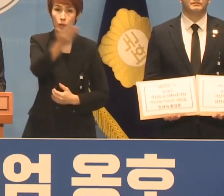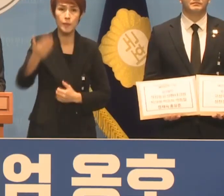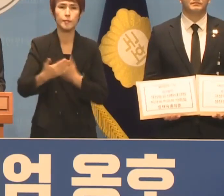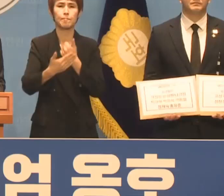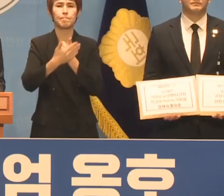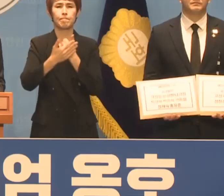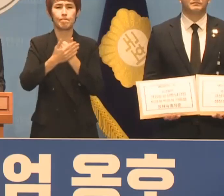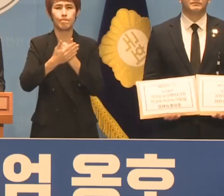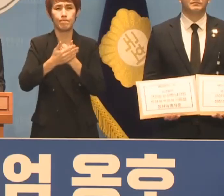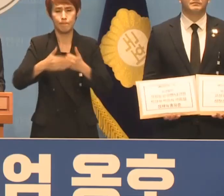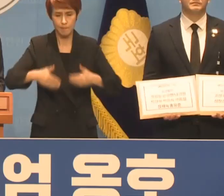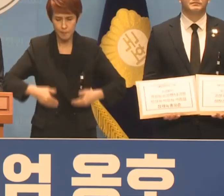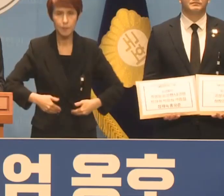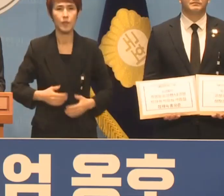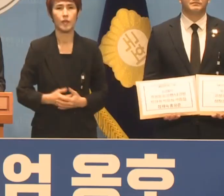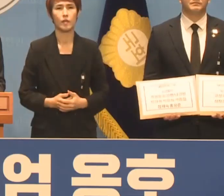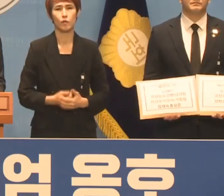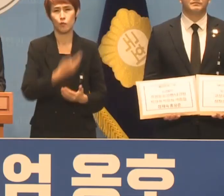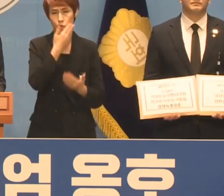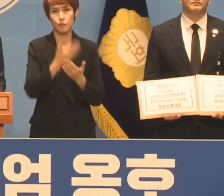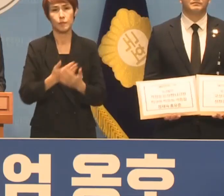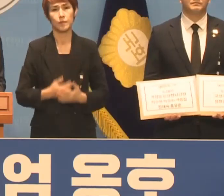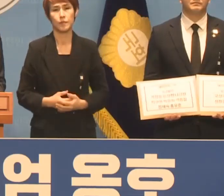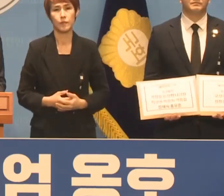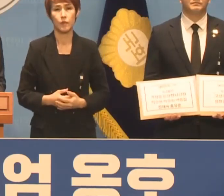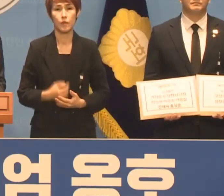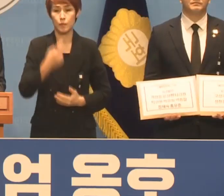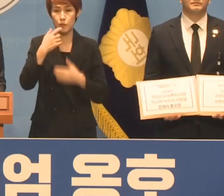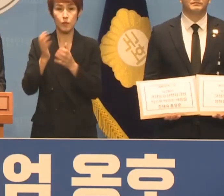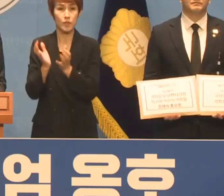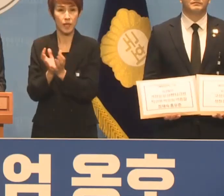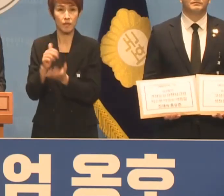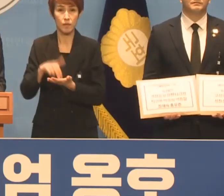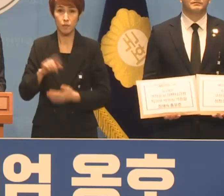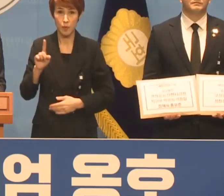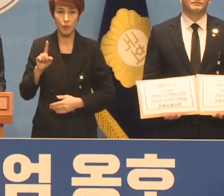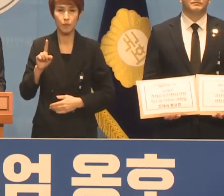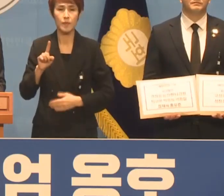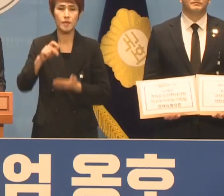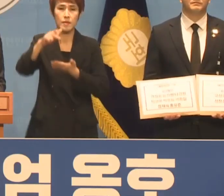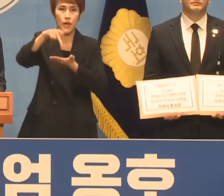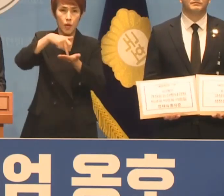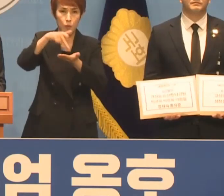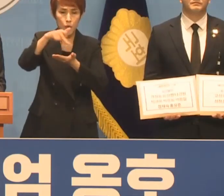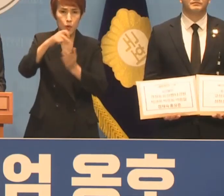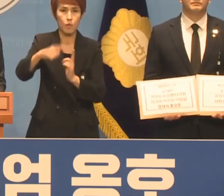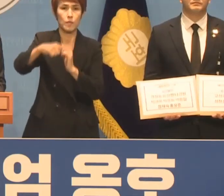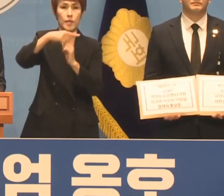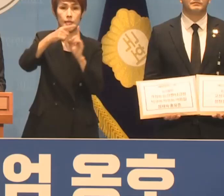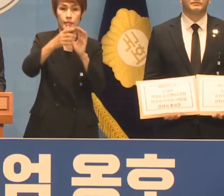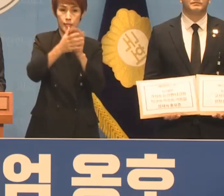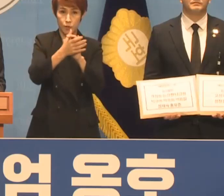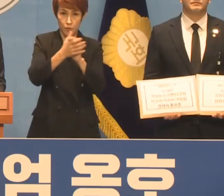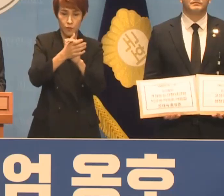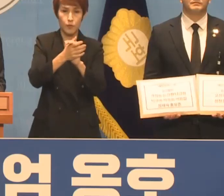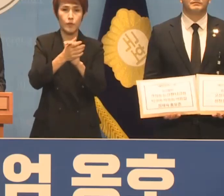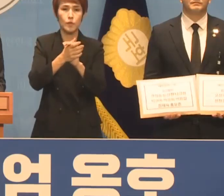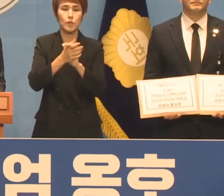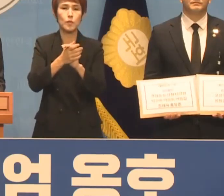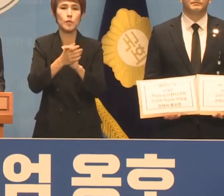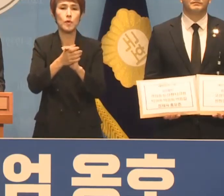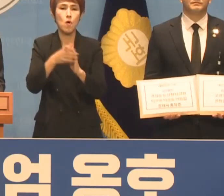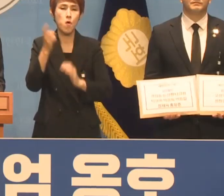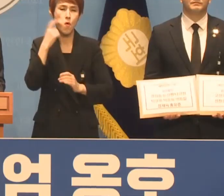지지가 무엇보다 중요합니다. 저희 더불어민주당은 카카오톡 플러스 친구 허위조작 정보센터를 운영하고